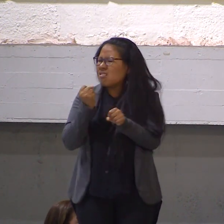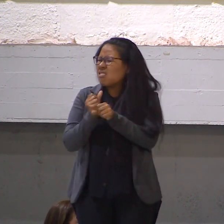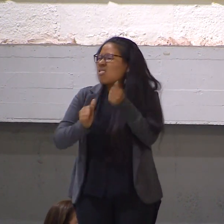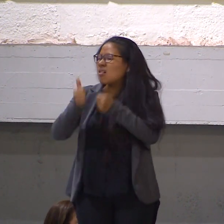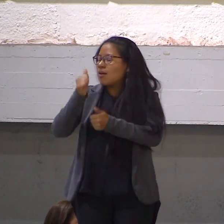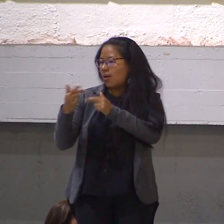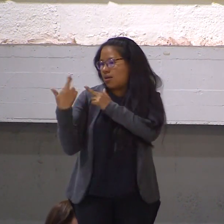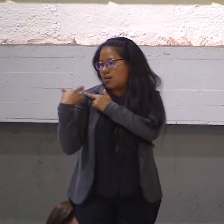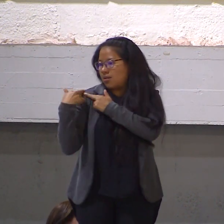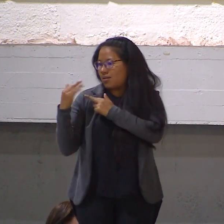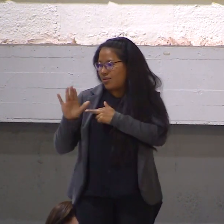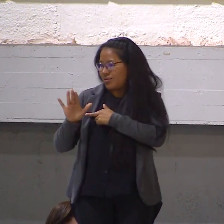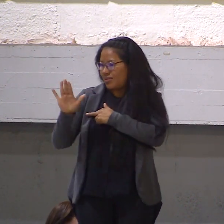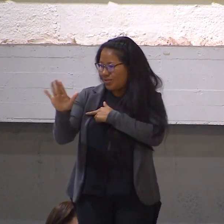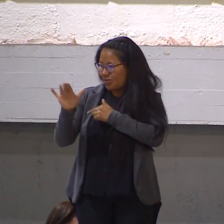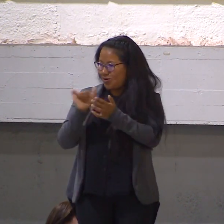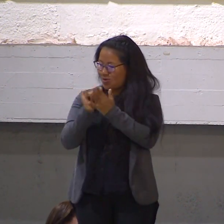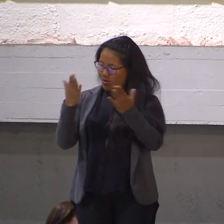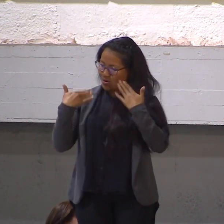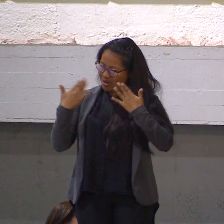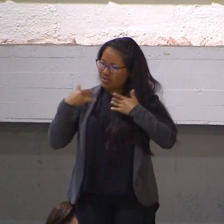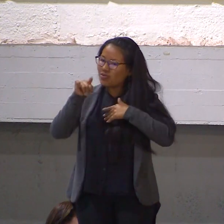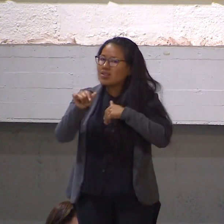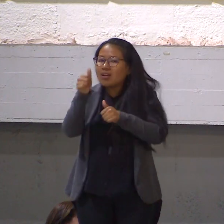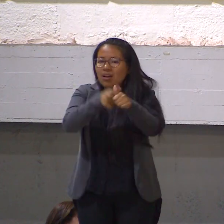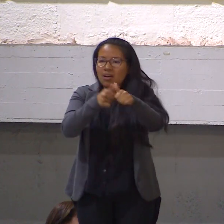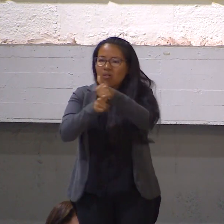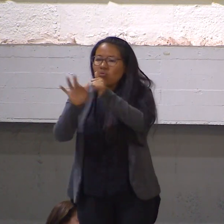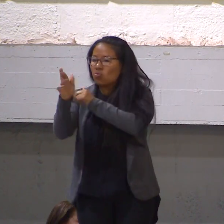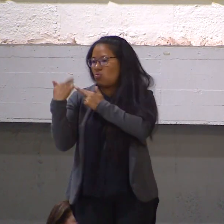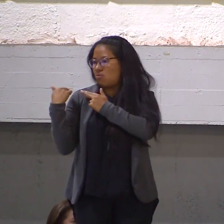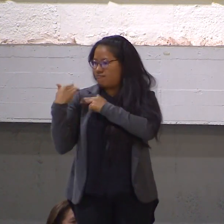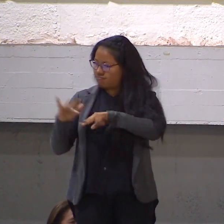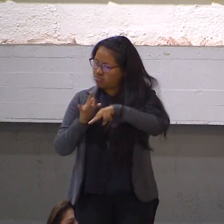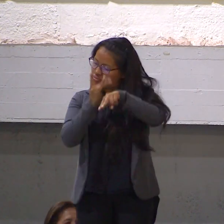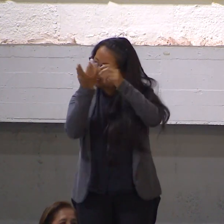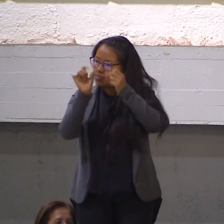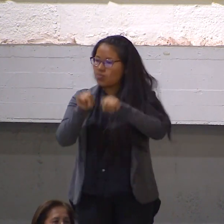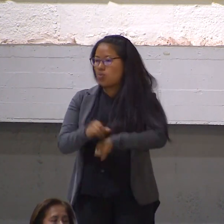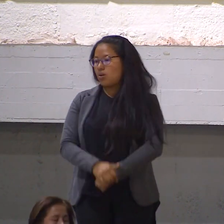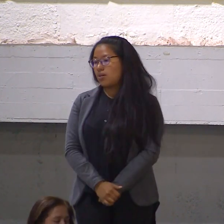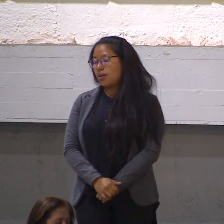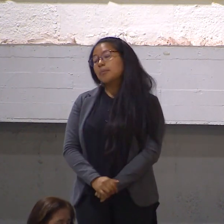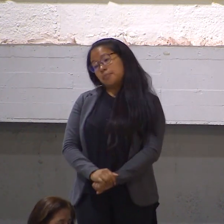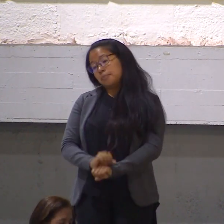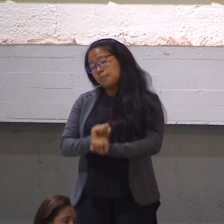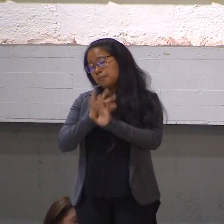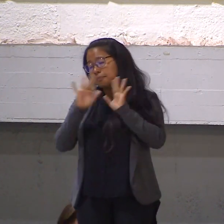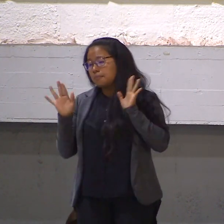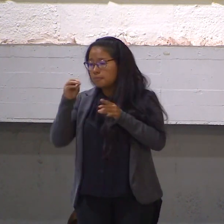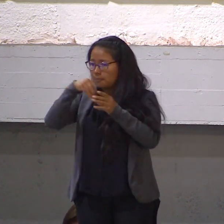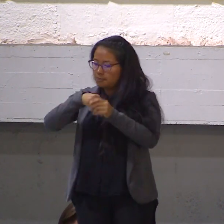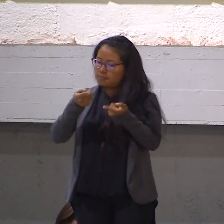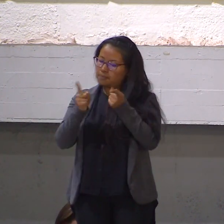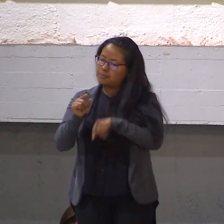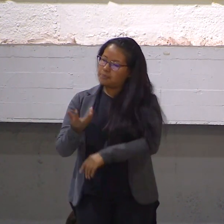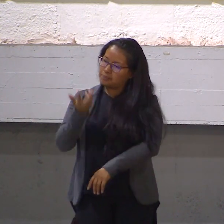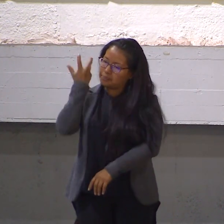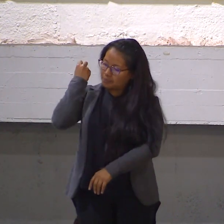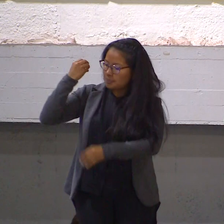de consolidar la educación física es de cada uno de nosotros por supuesto eso hace parte de la historia